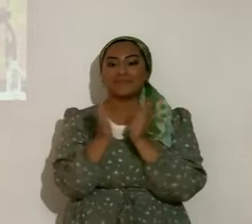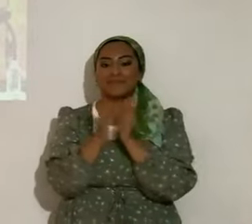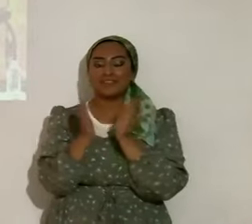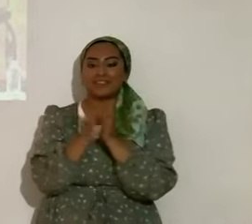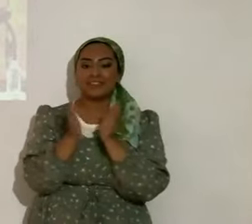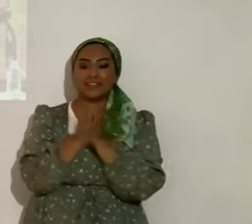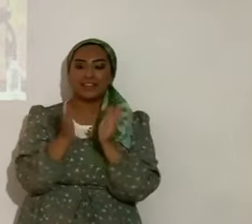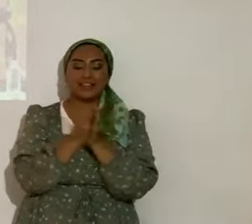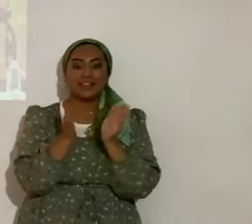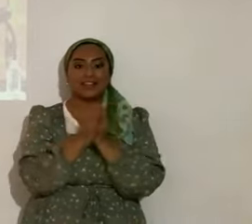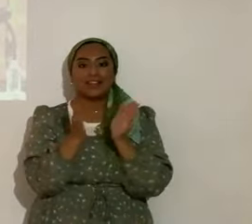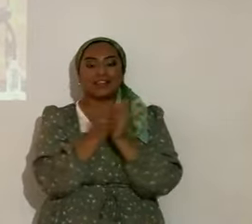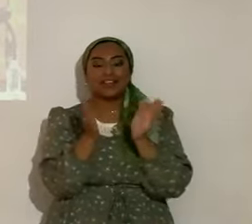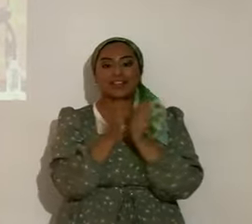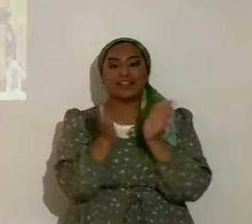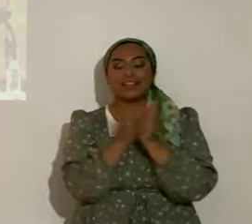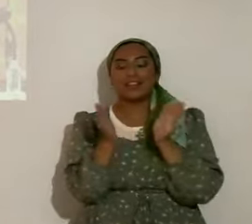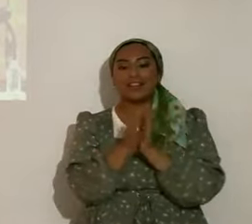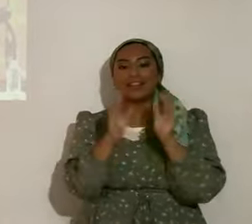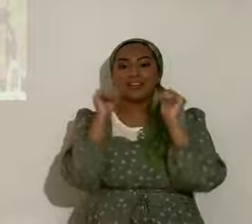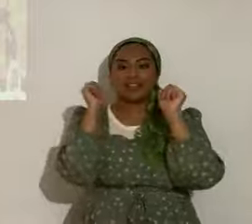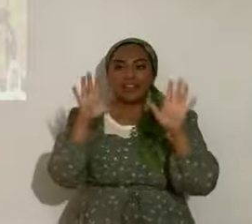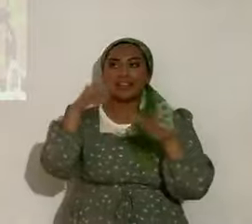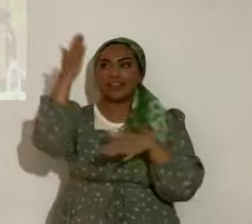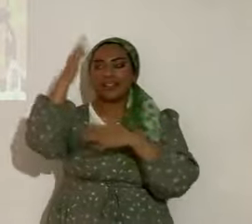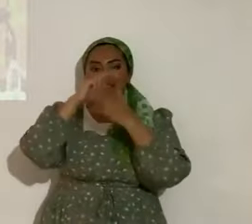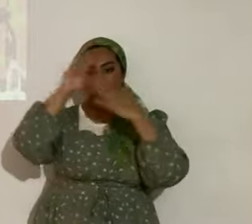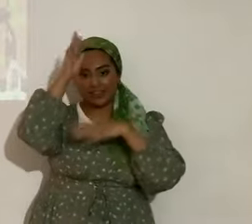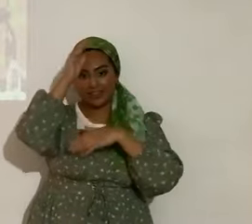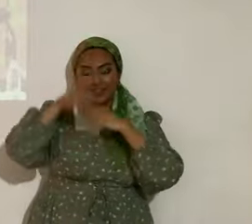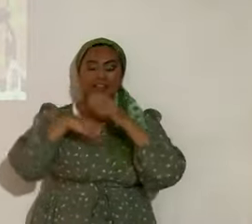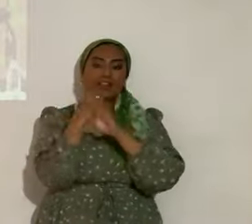Sirve para casar. Aleluya. Bendito es el Abacados.